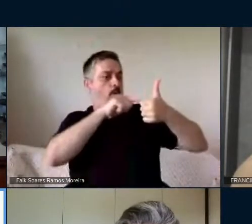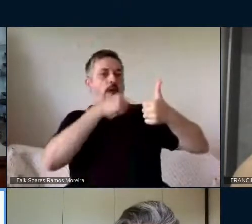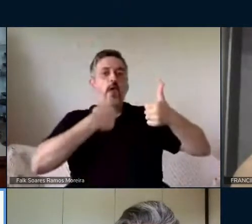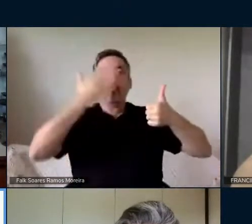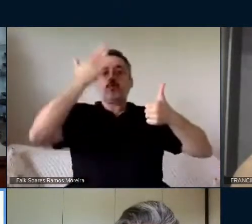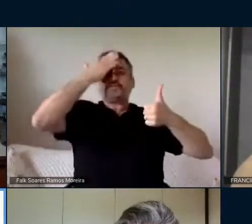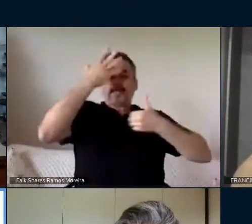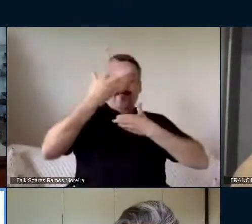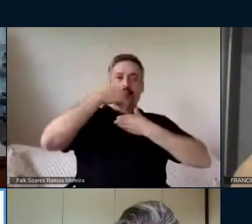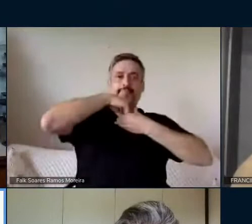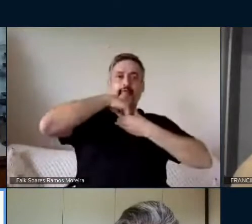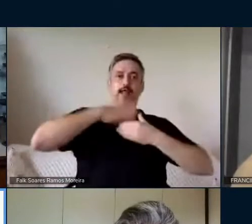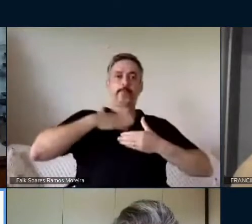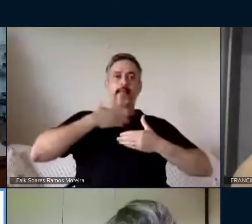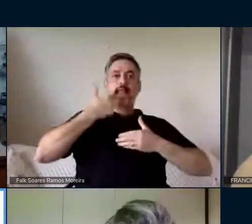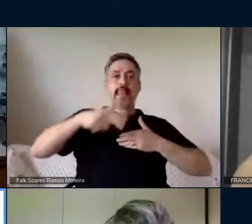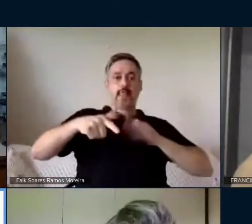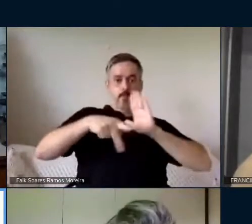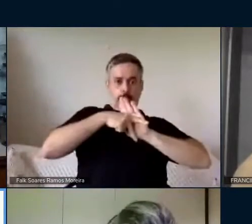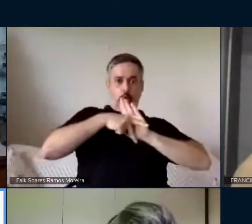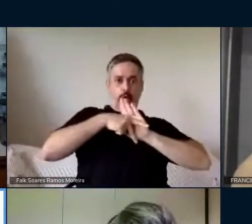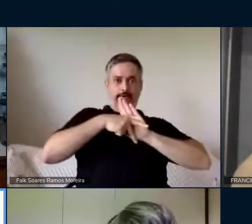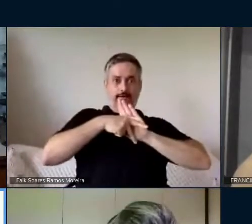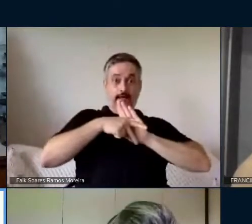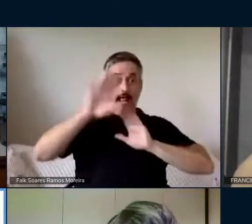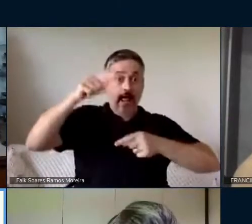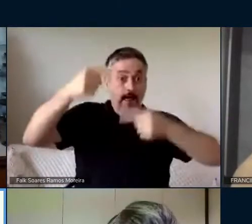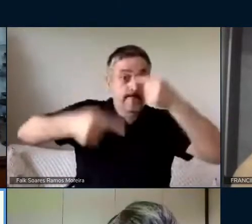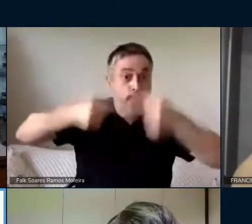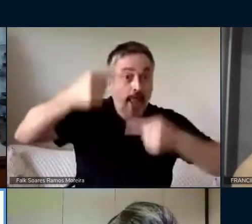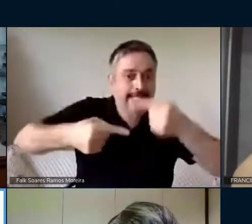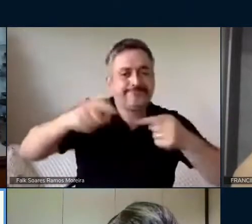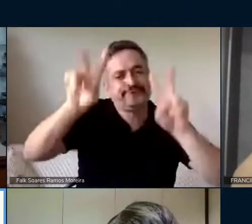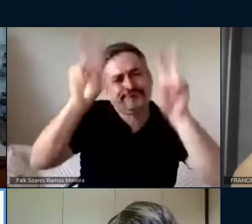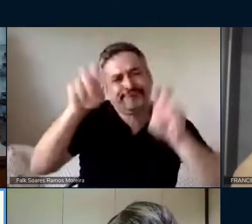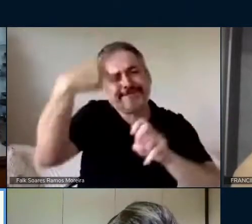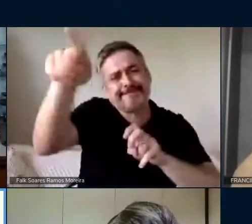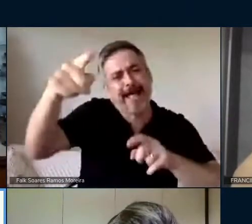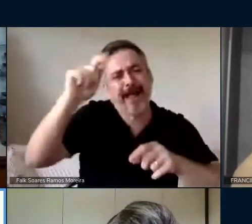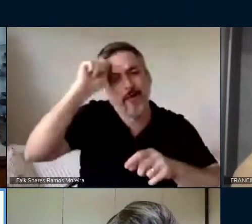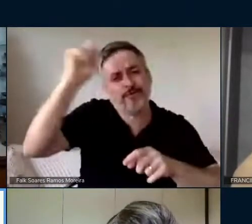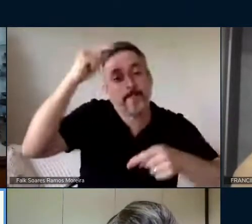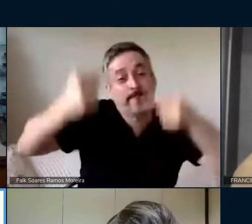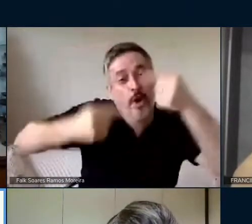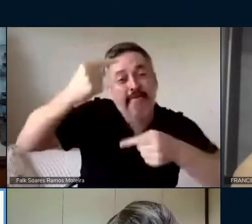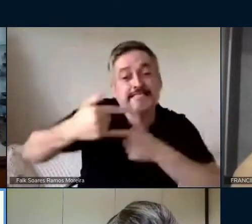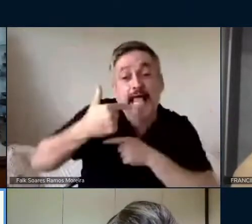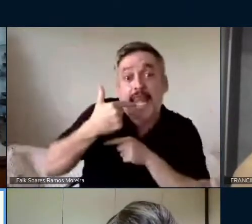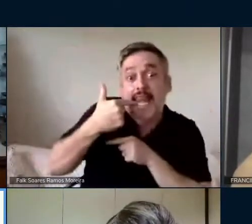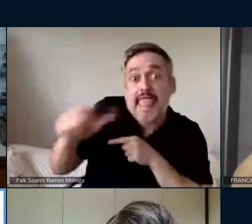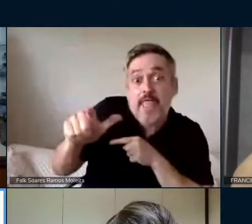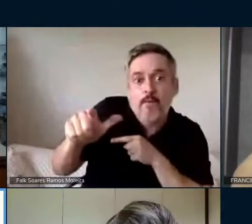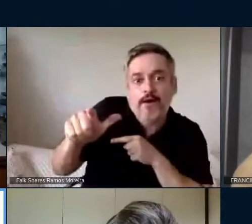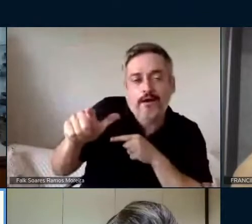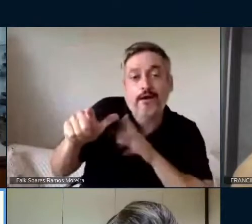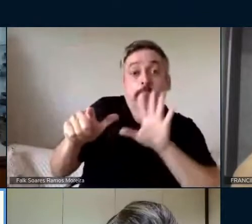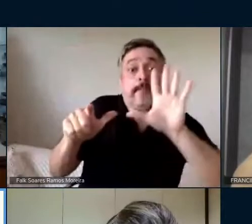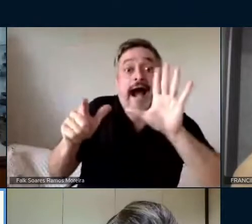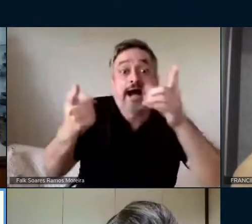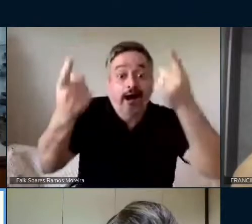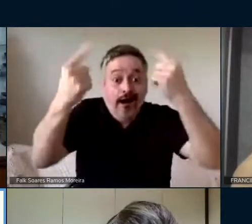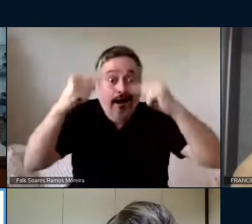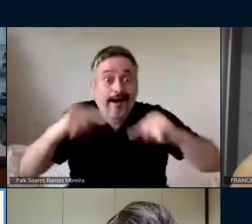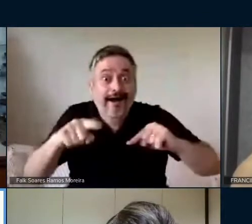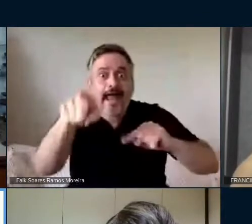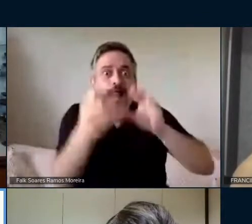da harmonização, e antes eu apresentei a L1, que a L1 é a língua de sinais, quando a gente vai discutir as